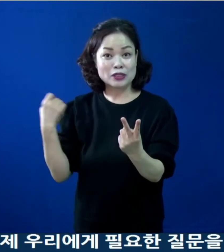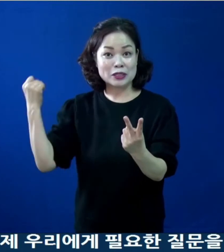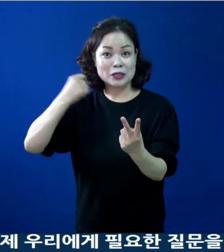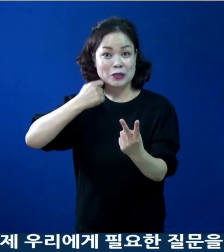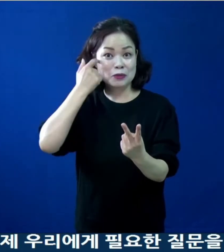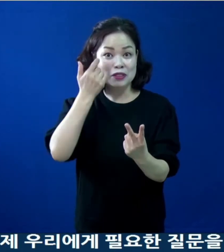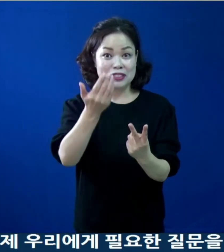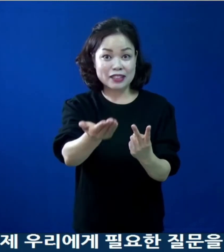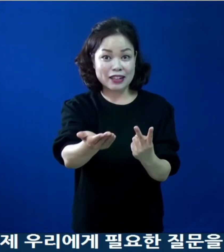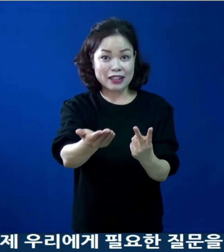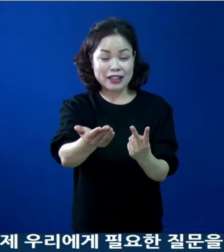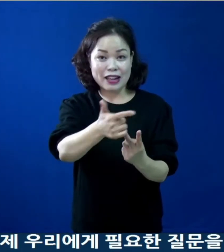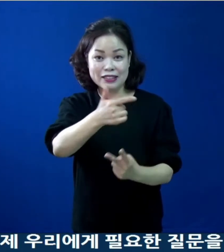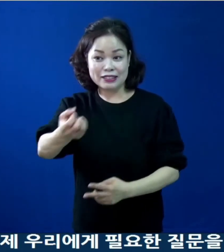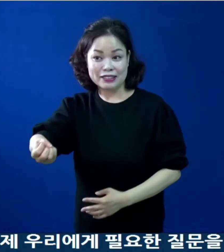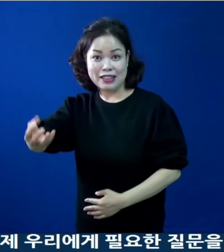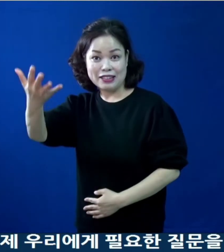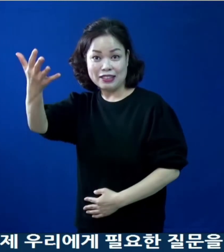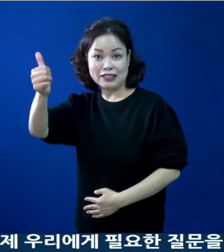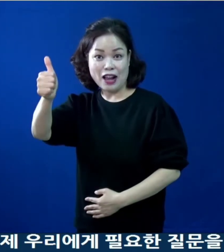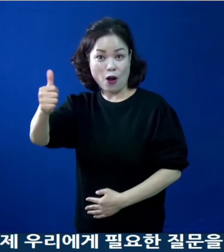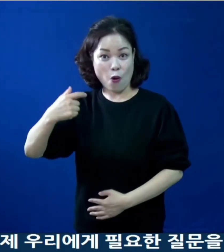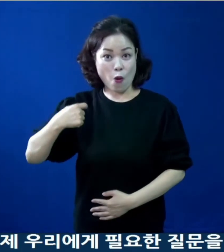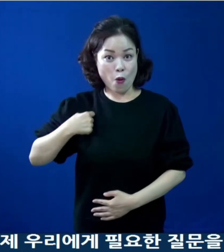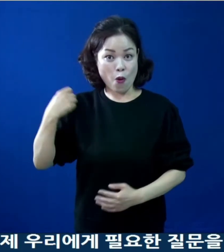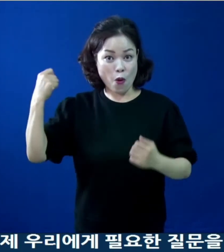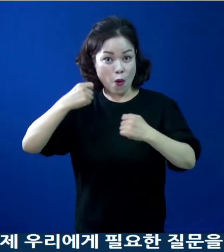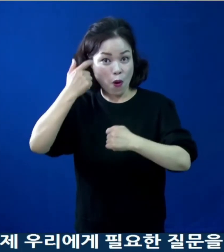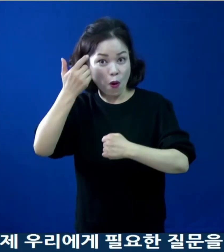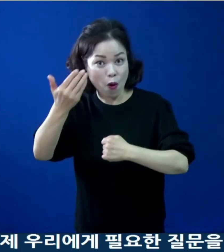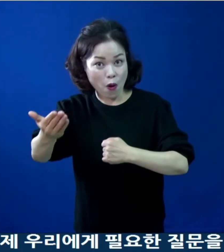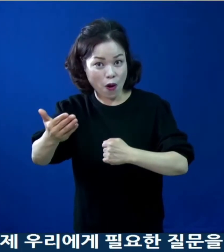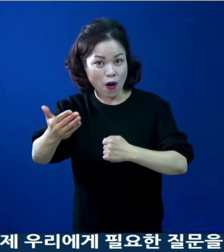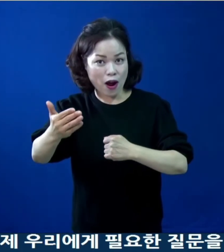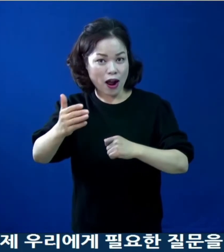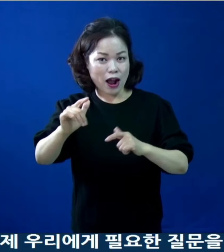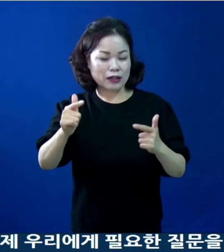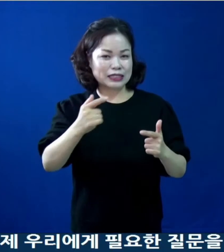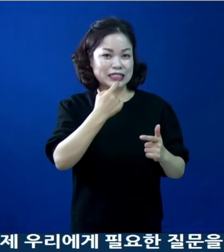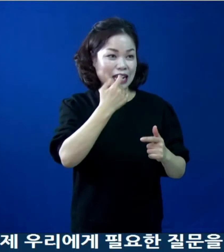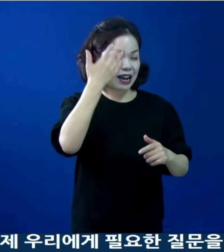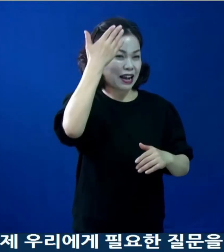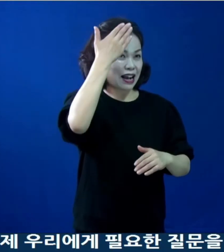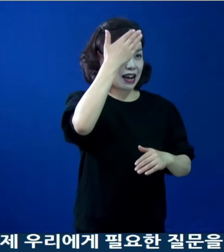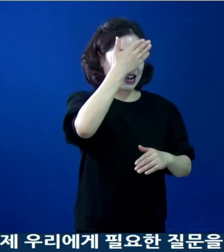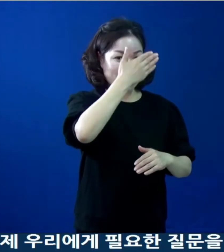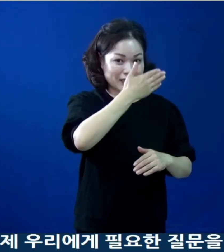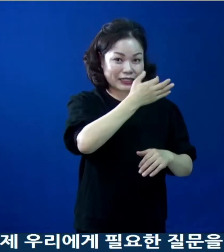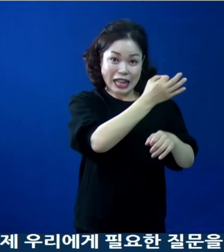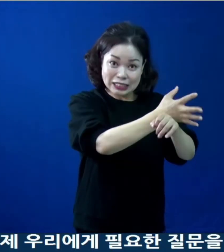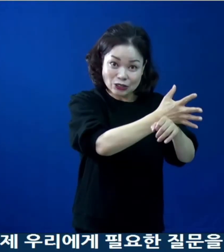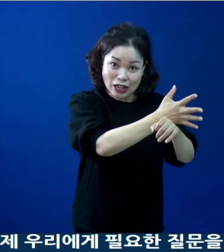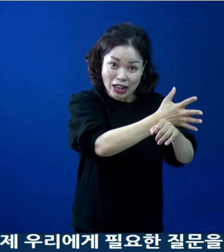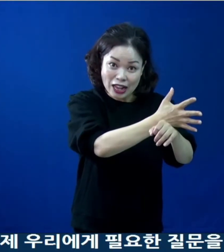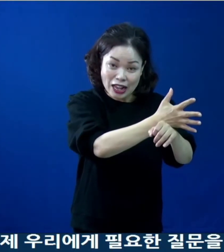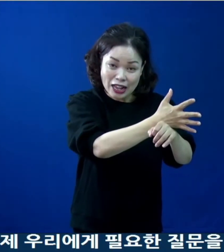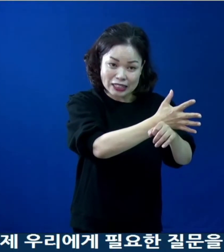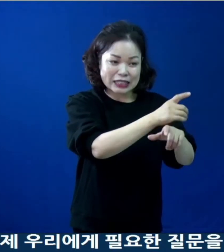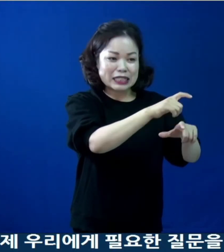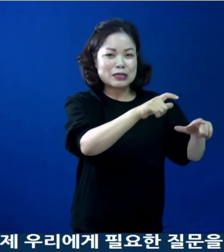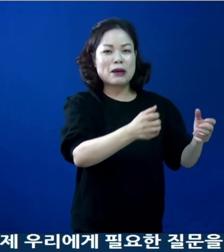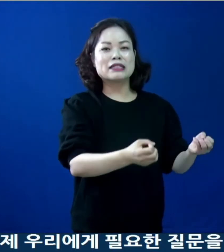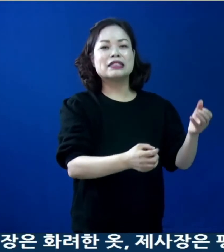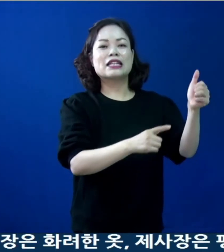싶은가요? 대제사장 옷을 입고 싶으십니까? 아니면 아주 하얗고 단순하고 순결한 일반